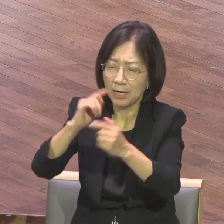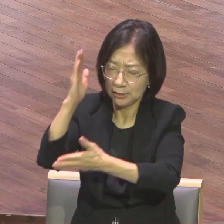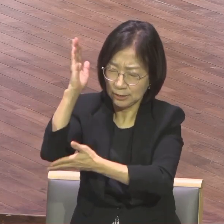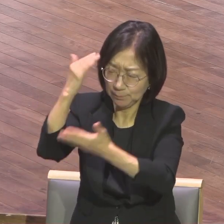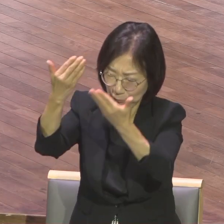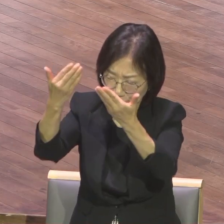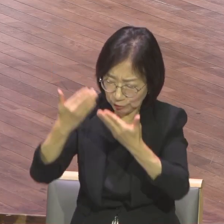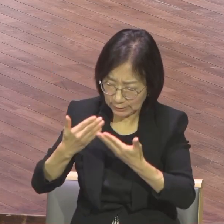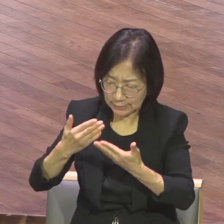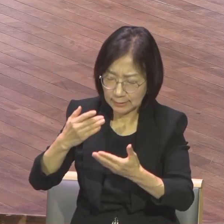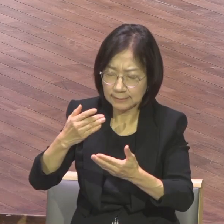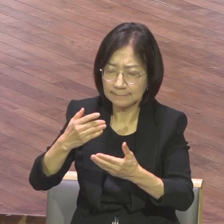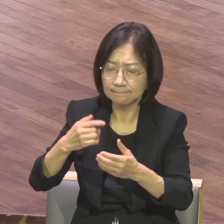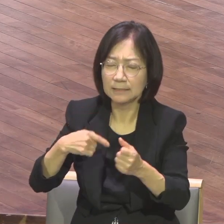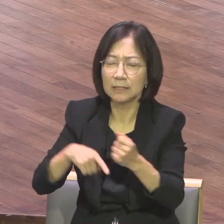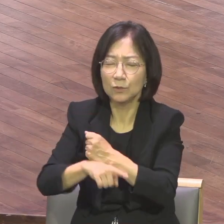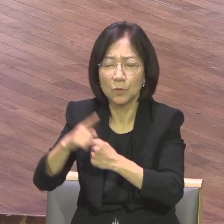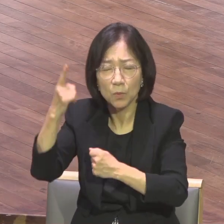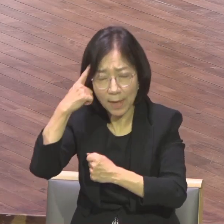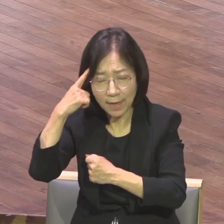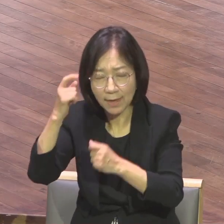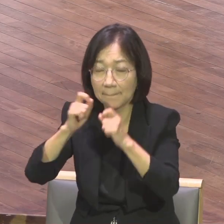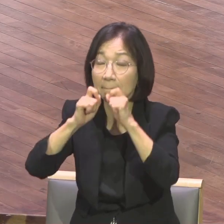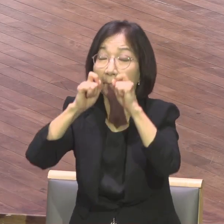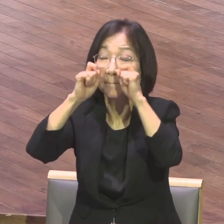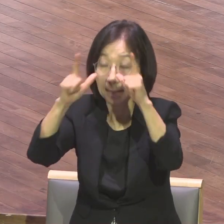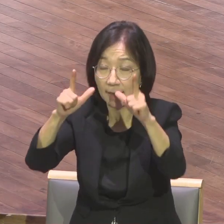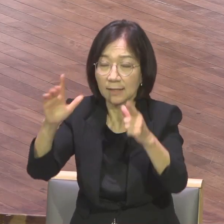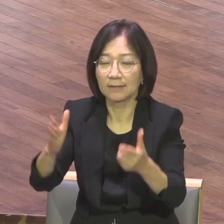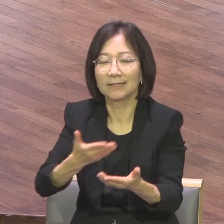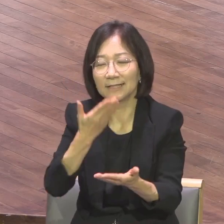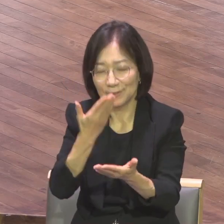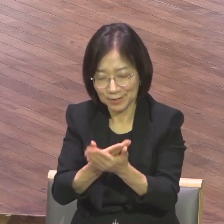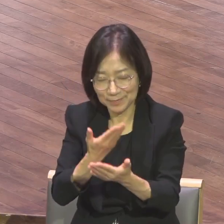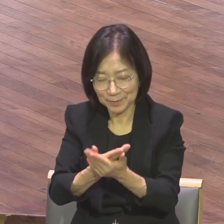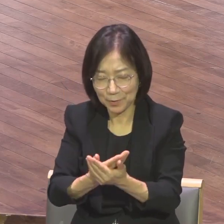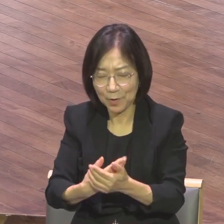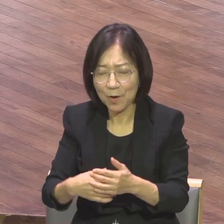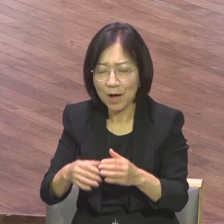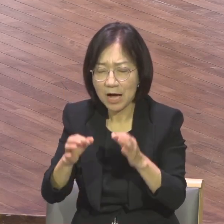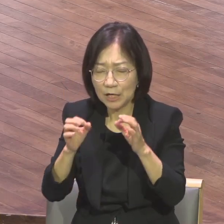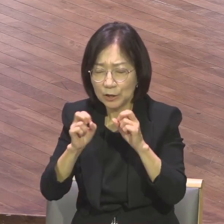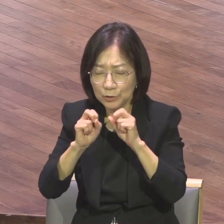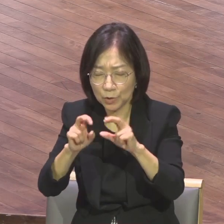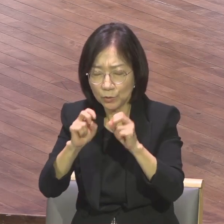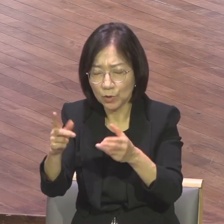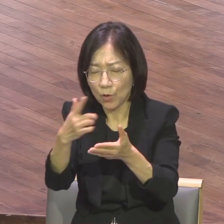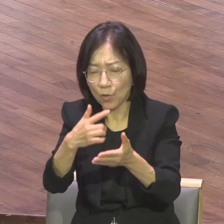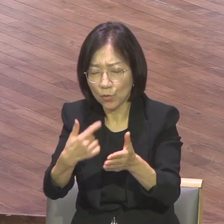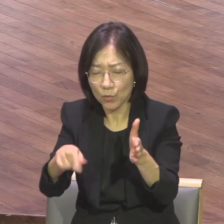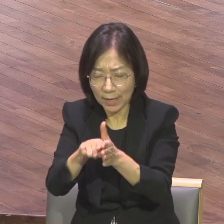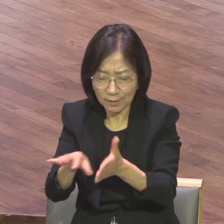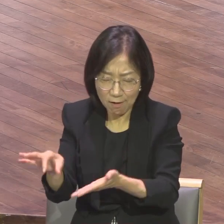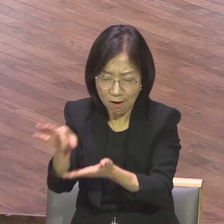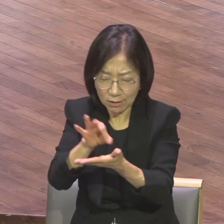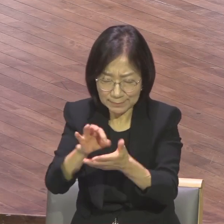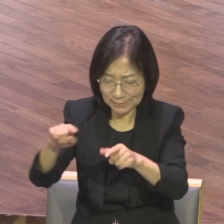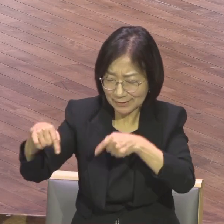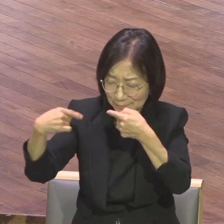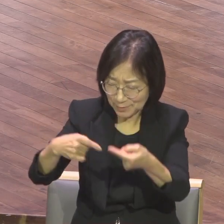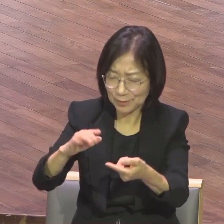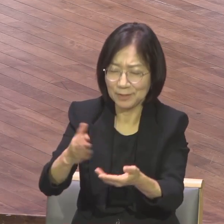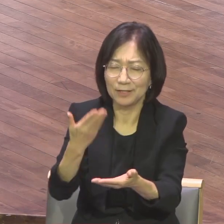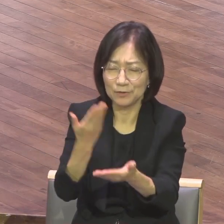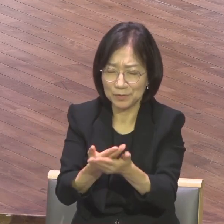다 보는 성교사 상급받게 하여 주시옵시고, 성교본대에 다 참여하게 하여 주시옵시고, 복음은 모두를 치유하므로